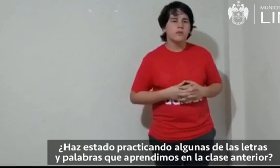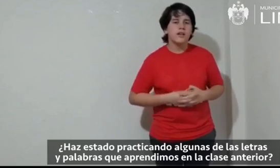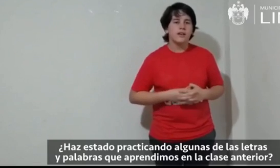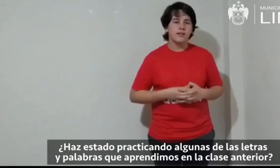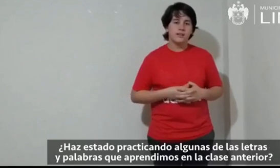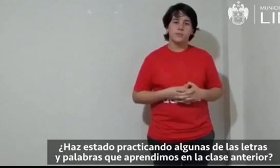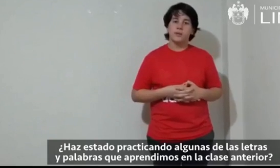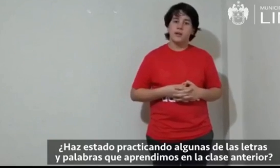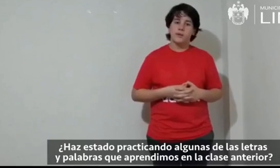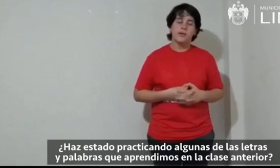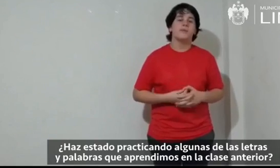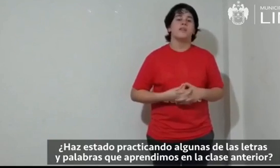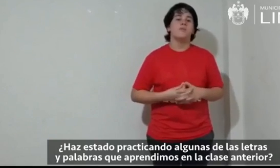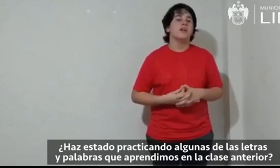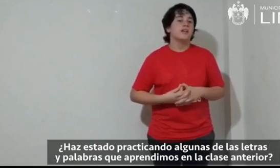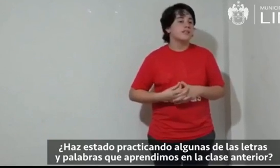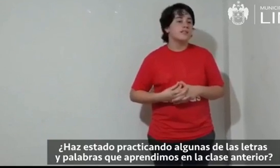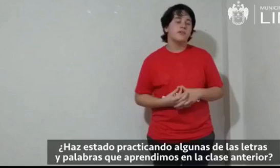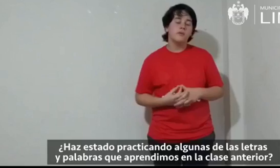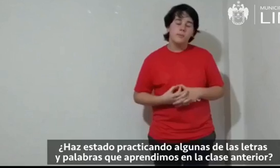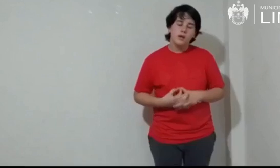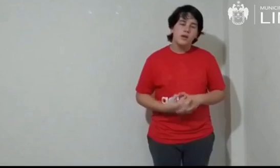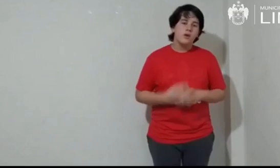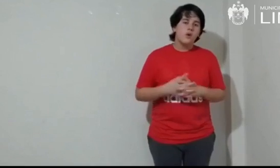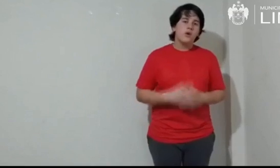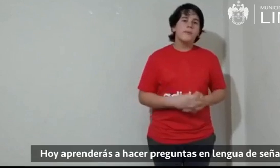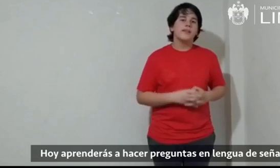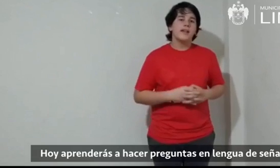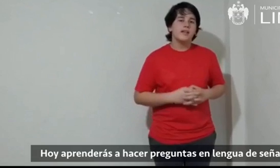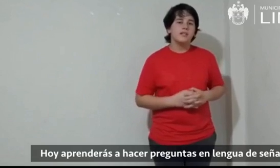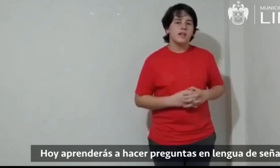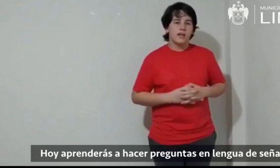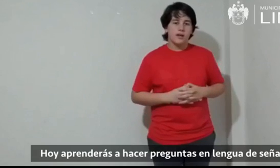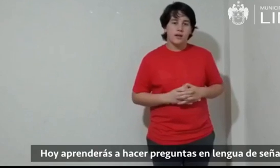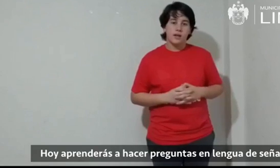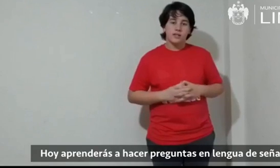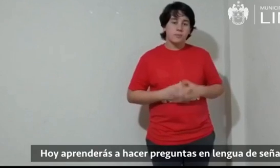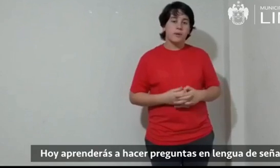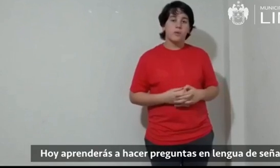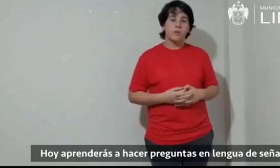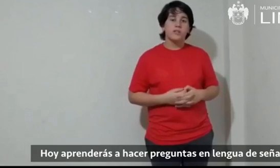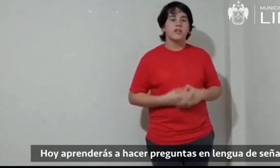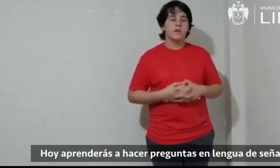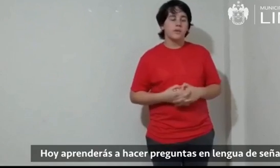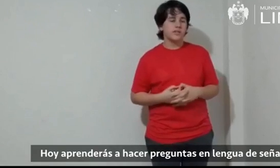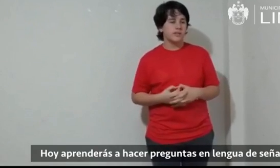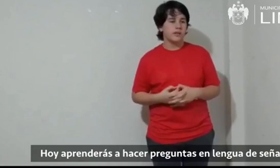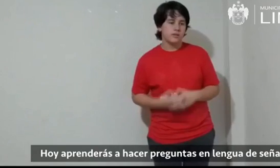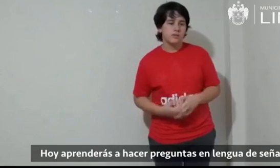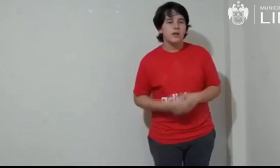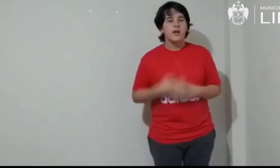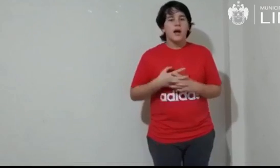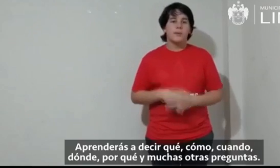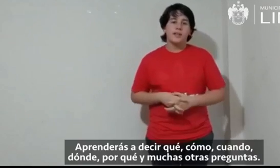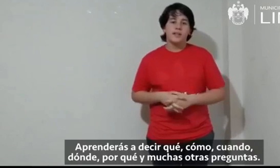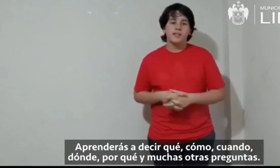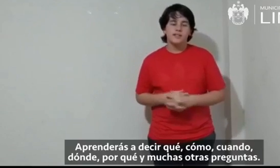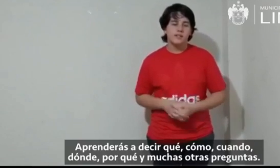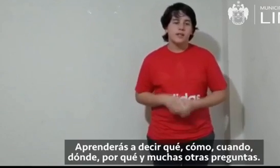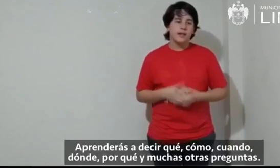de las letras y palabras que aprendimos en la clase anterior? Hoy aprenderás a hacer preguntas en lengua de señas. Aprenderás a decir